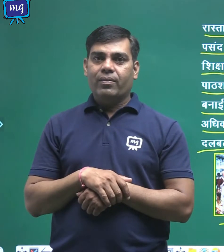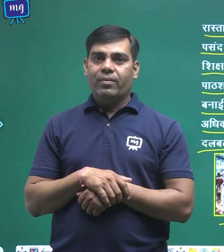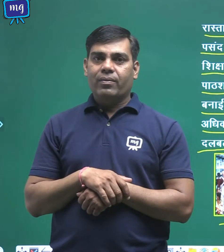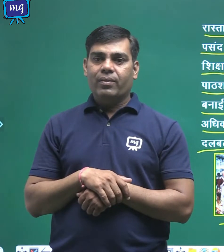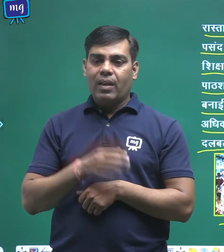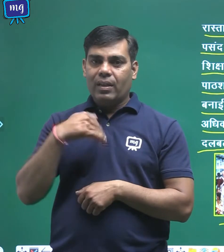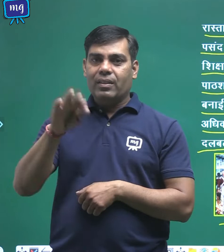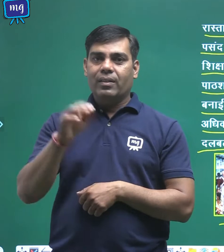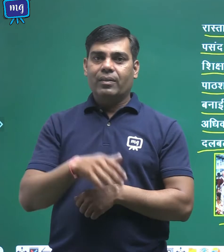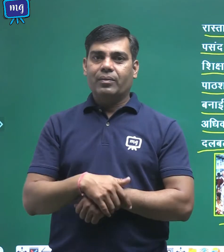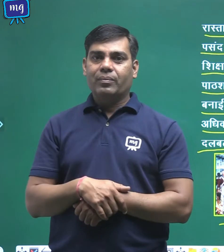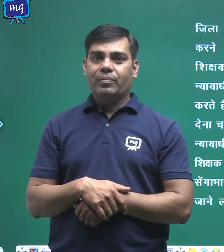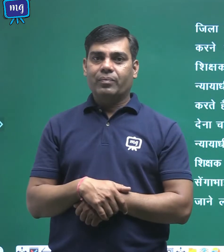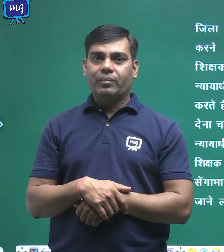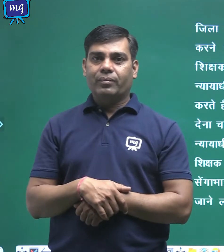आगे चलें।